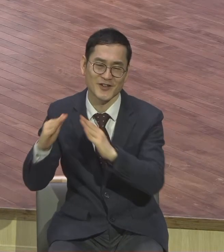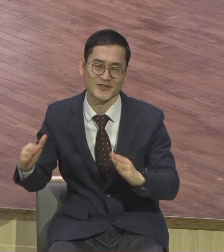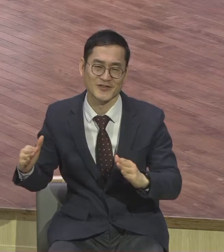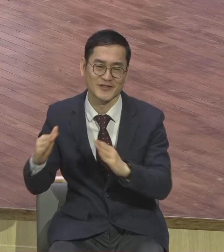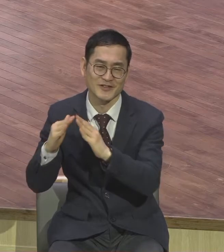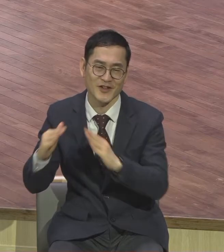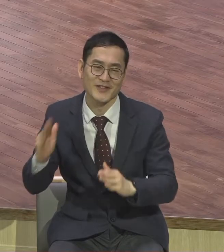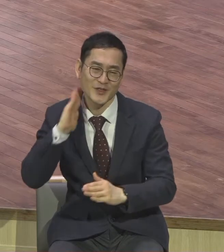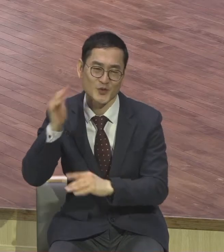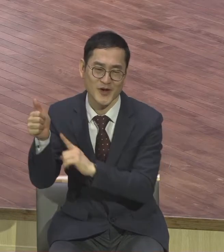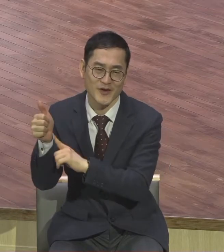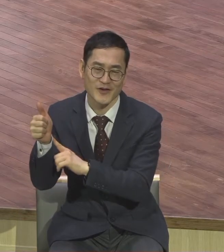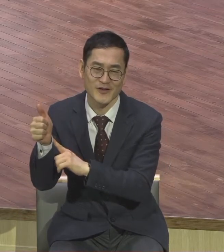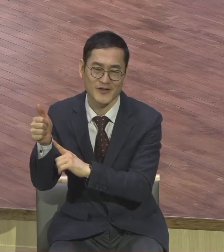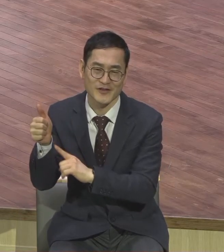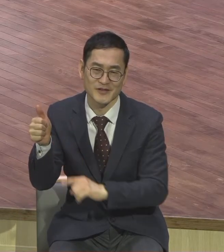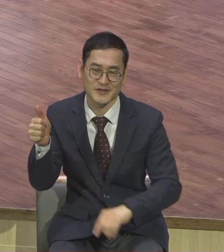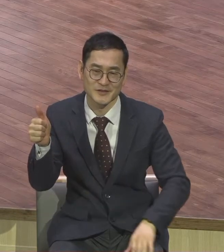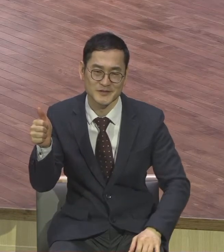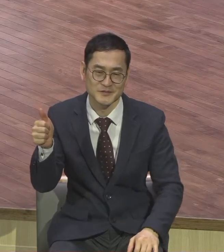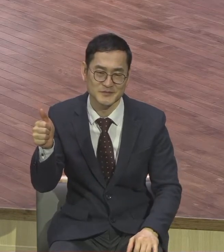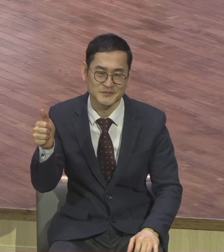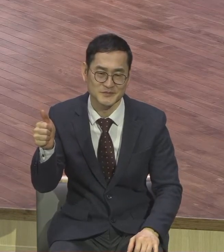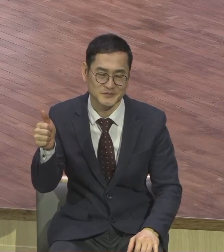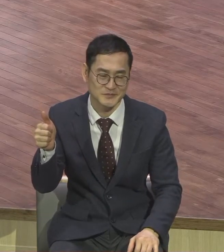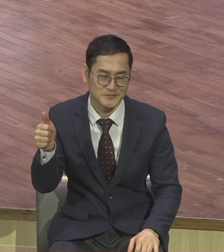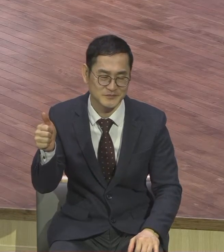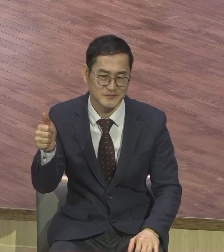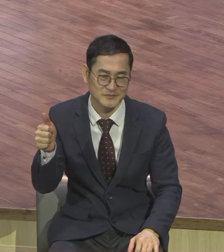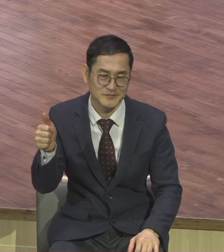다니는 교회 내가 교회 나갈게. 예수 믿어요.